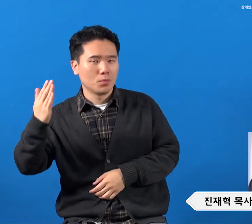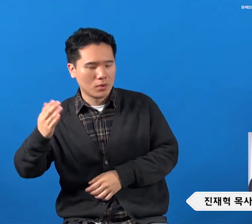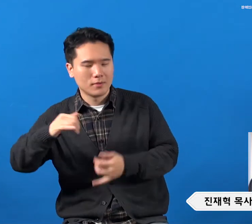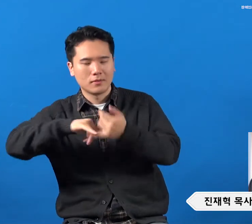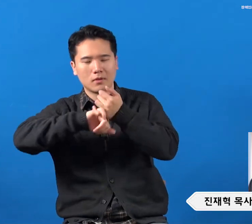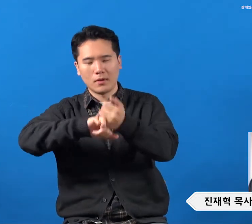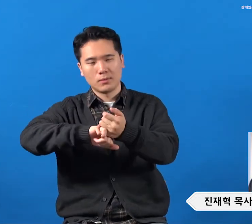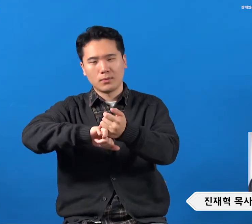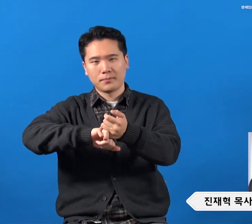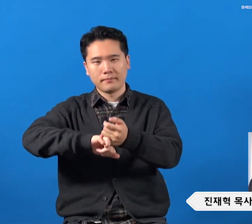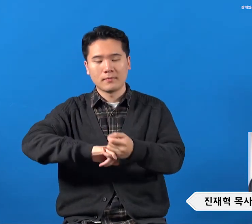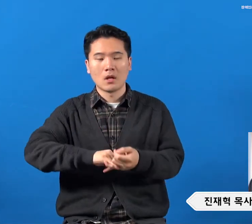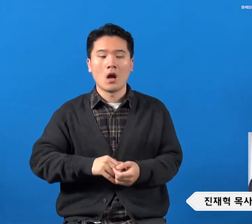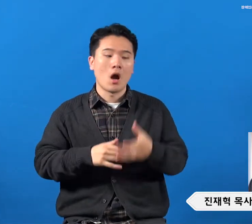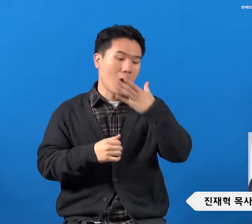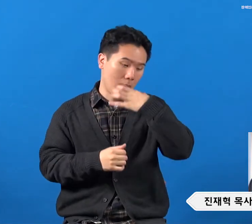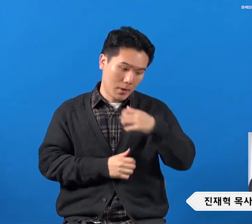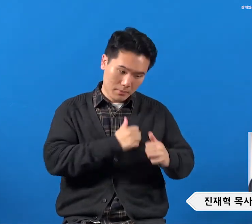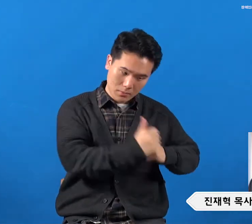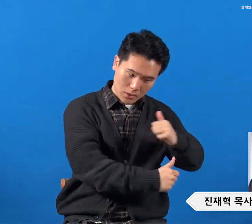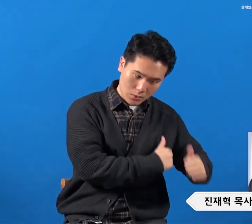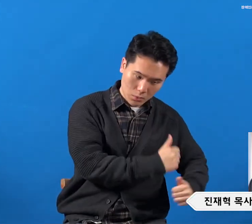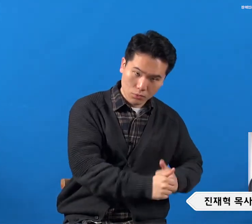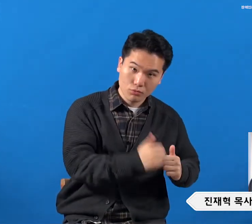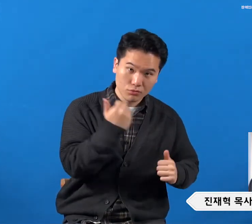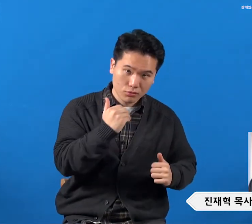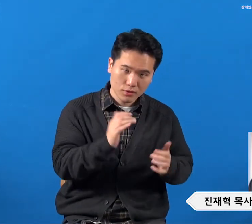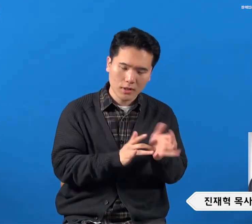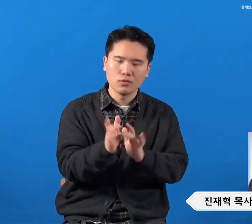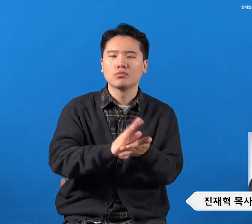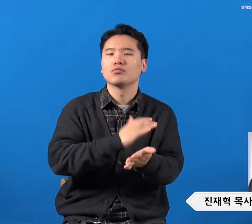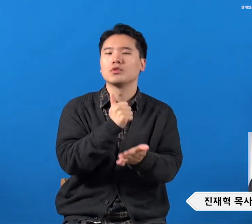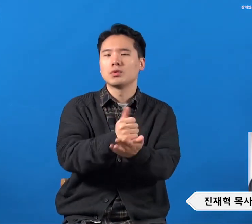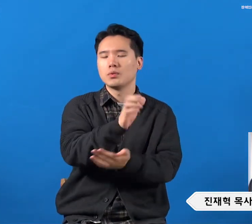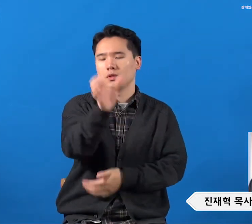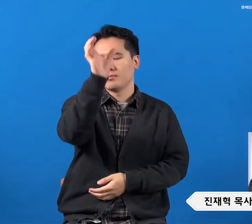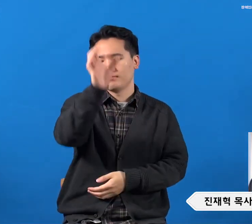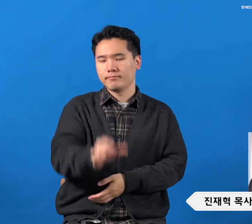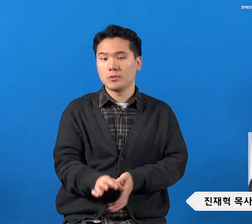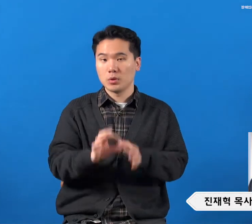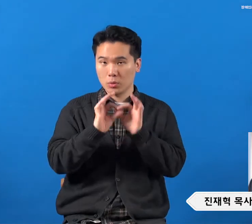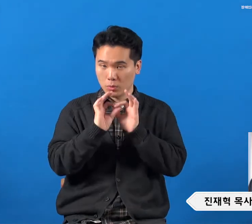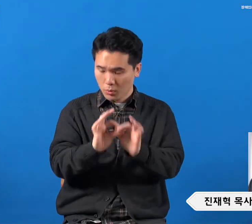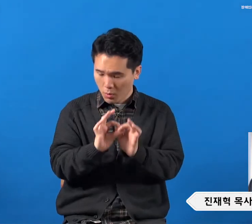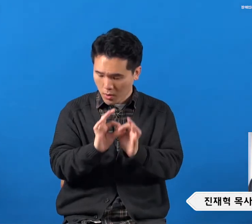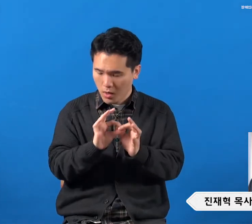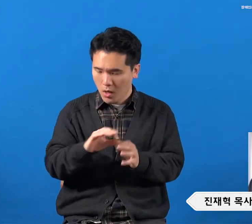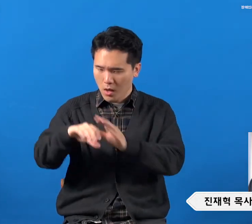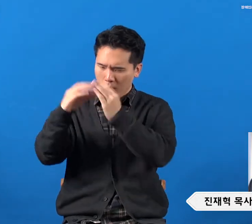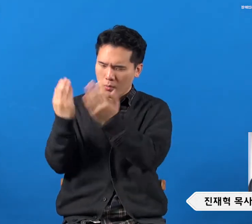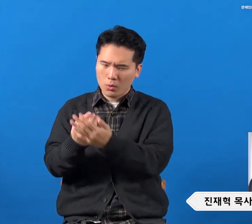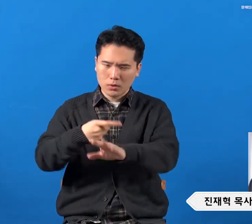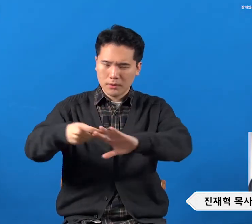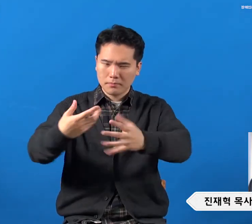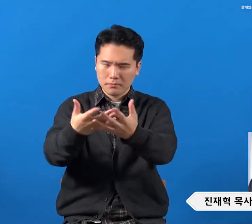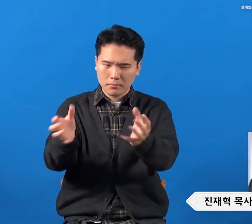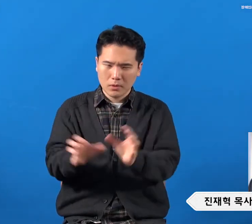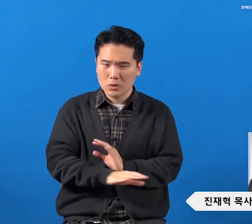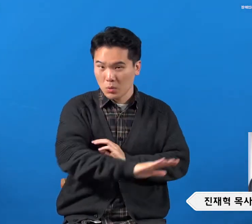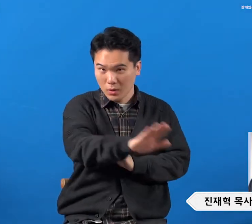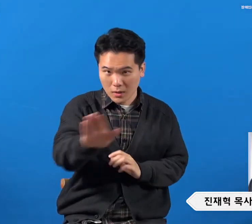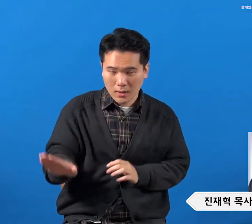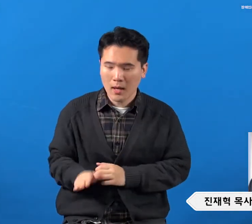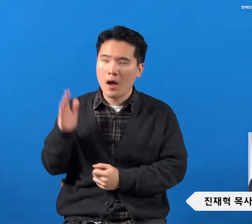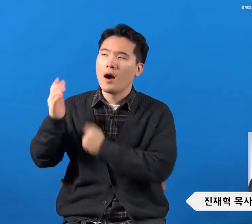그렇습니다. 아브라함의 자손 예수 그리스도의 십자가를 통해 모든 민족이 하나님을 아바 아버지라 그리스도의 십자가